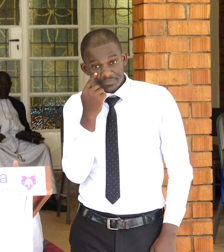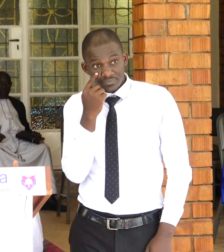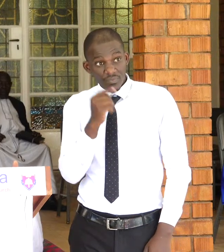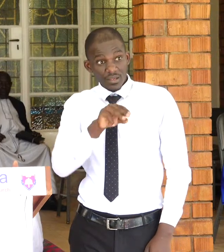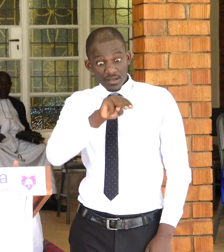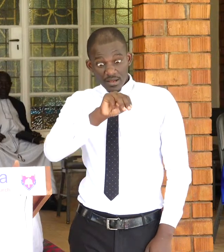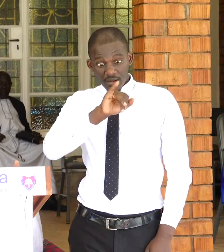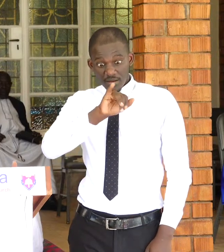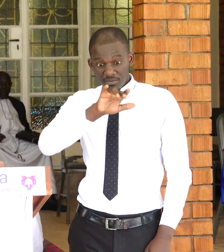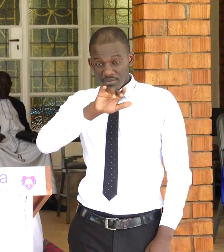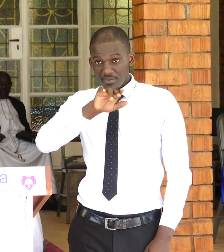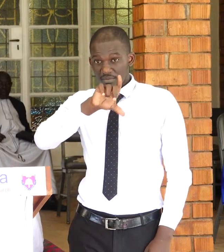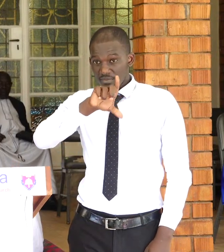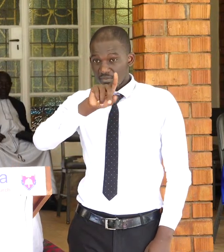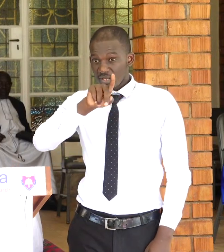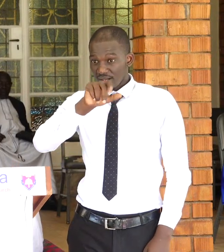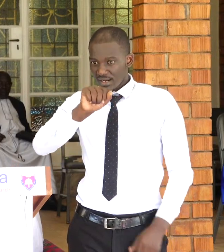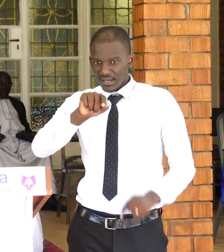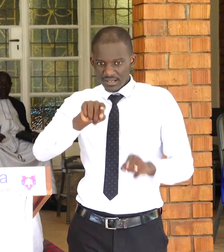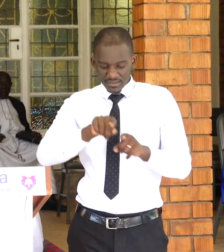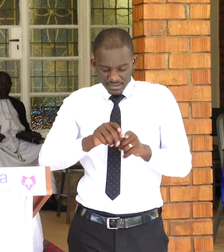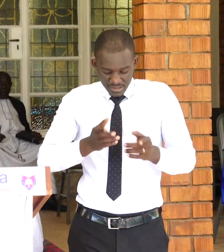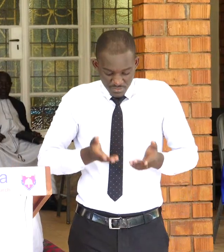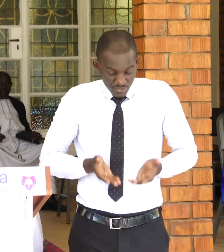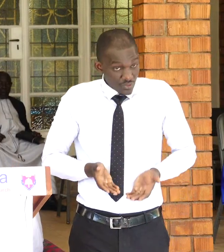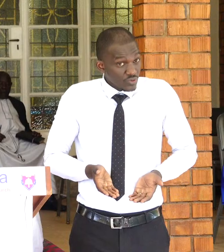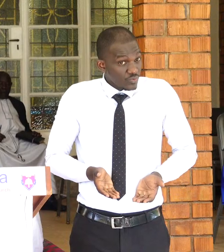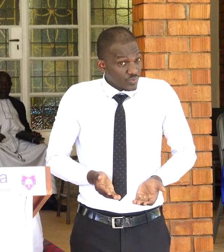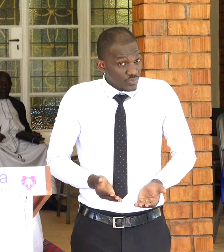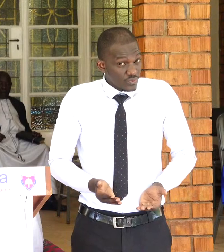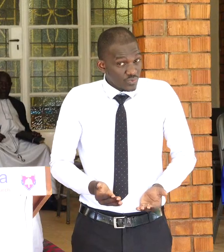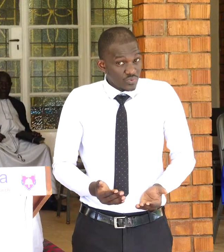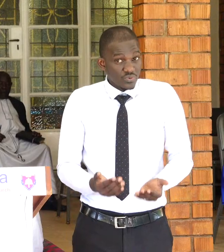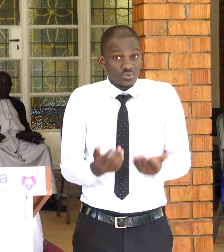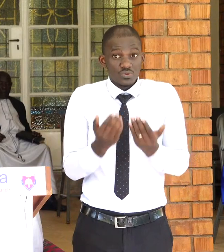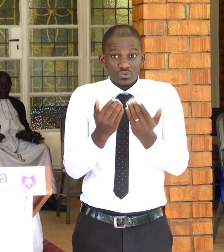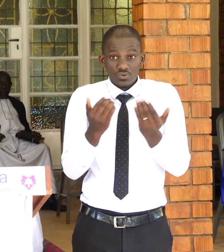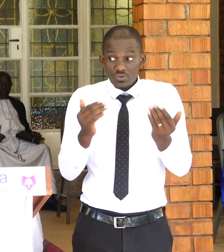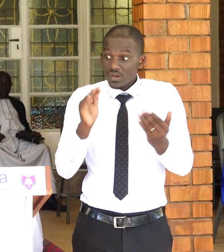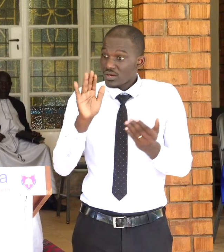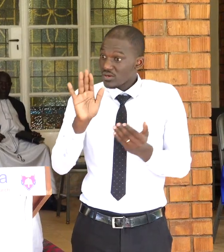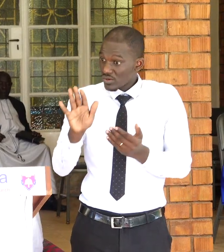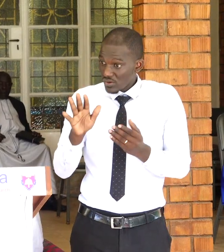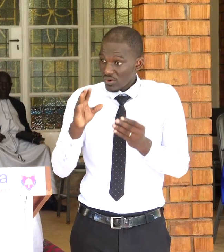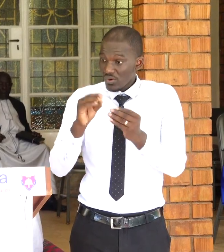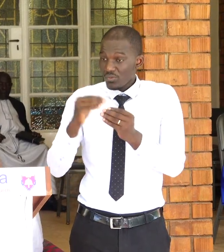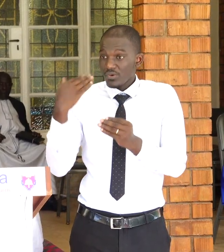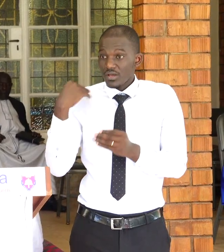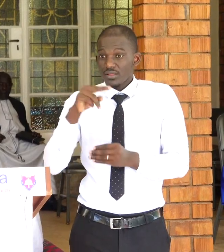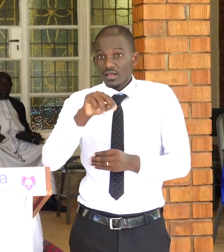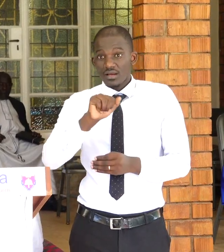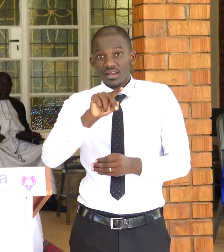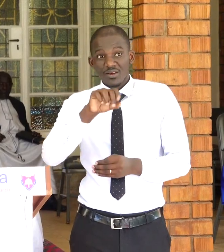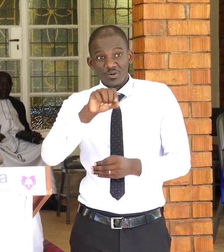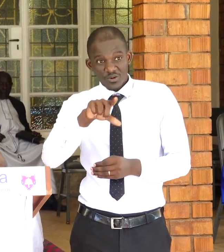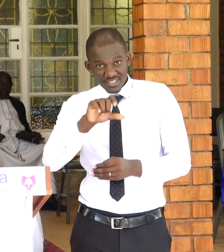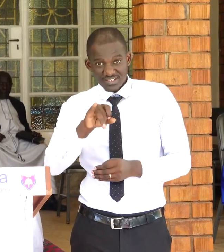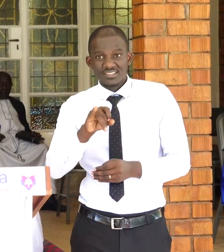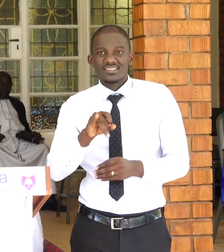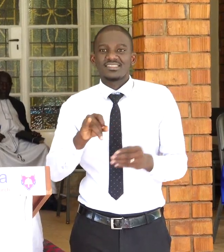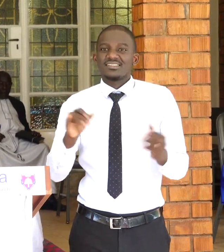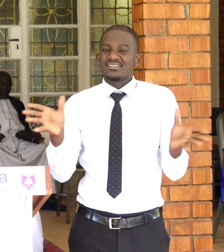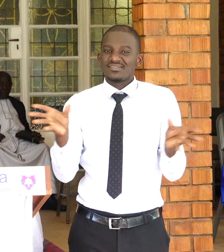Mirika naye yazaalira abaana muganda wo Nakoli ekitundu kyaffe